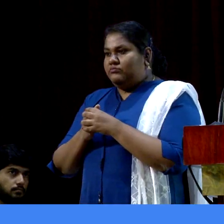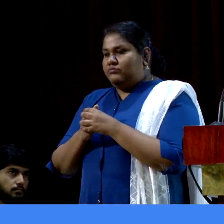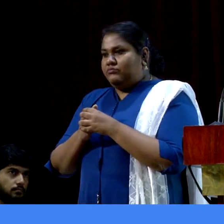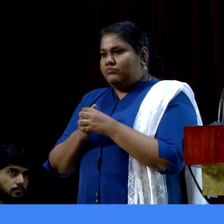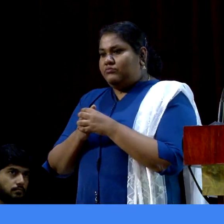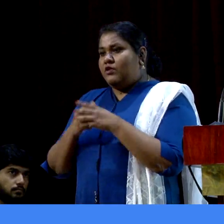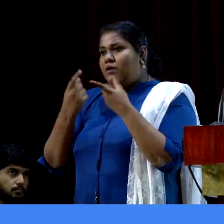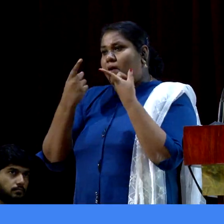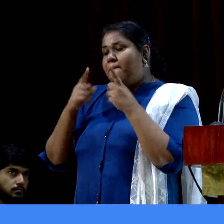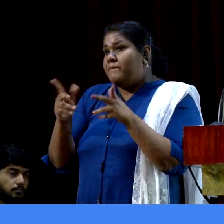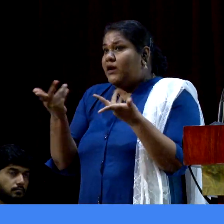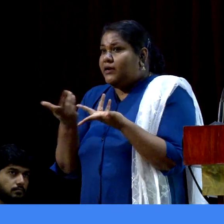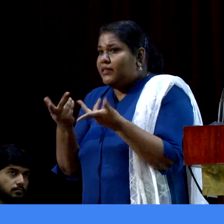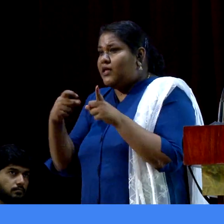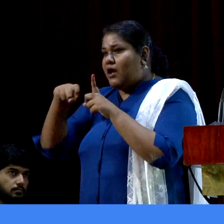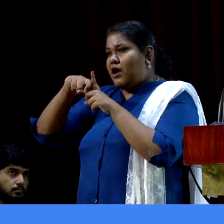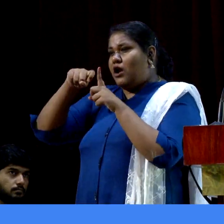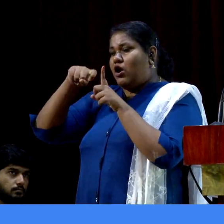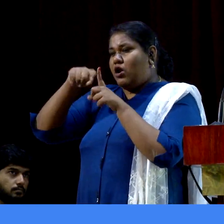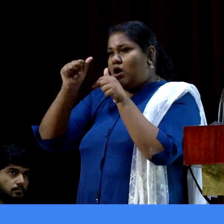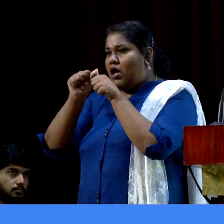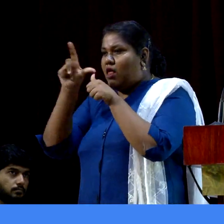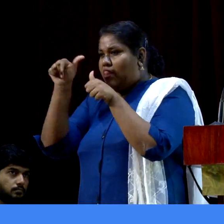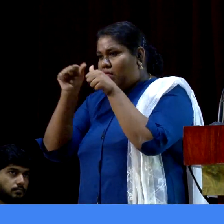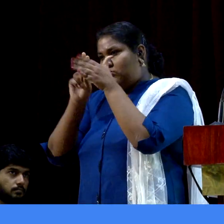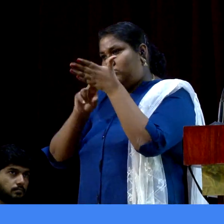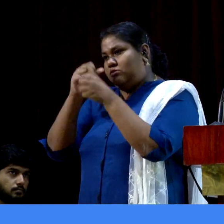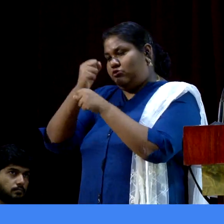ஆனால் முத்தமிழஞ்சர் கலைஞர், டாக்டர் கலைஞர்